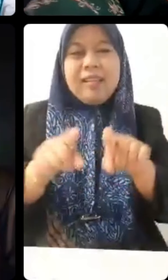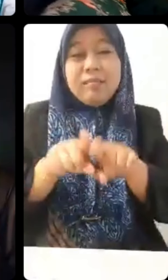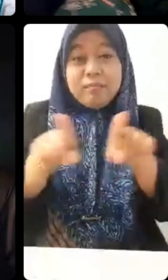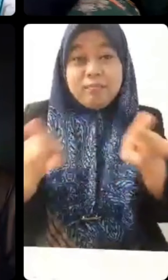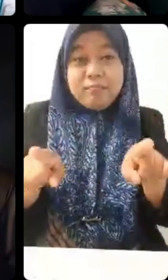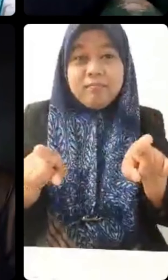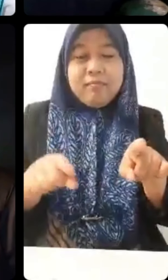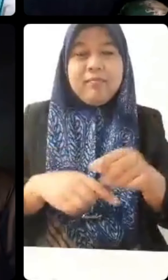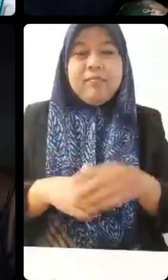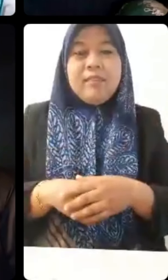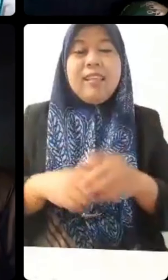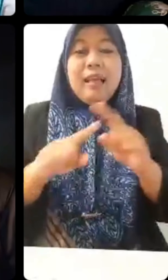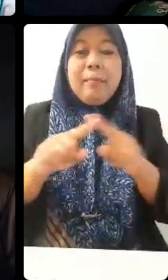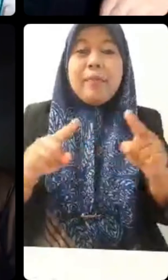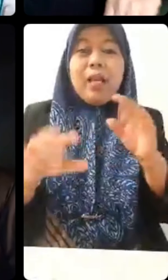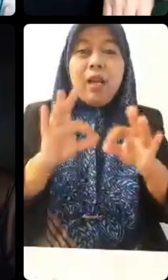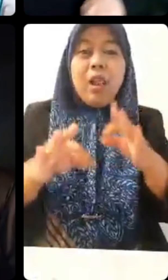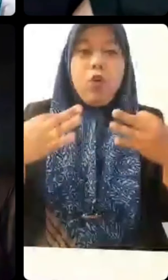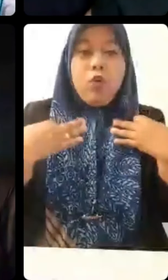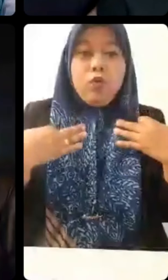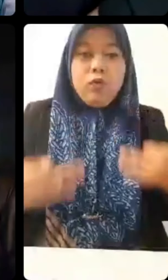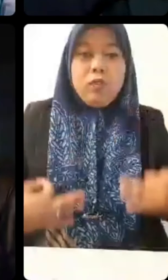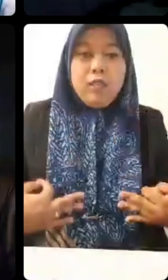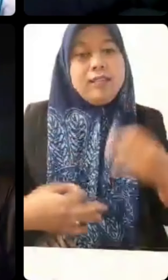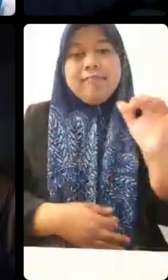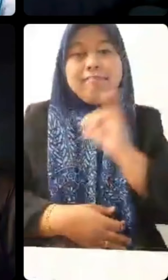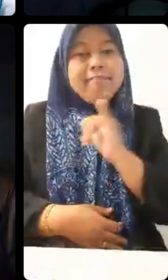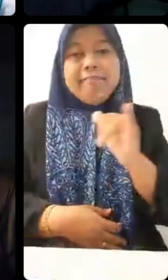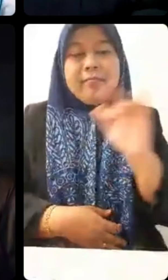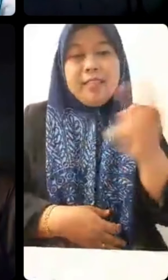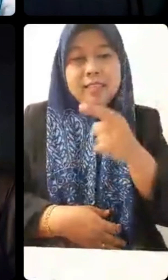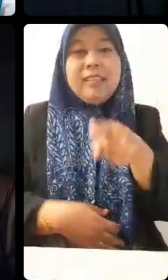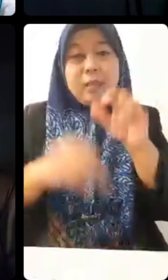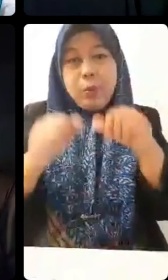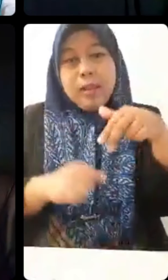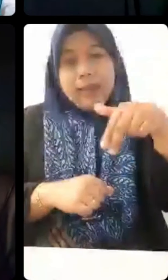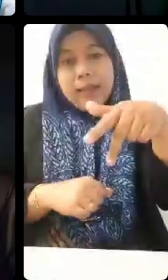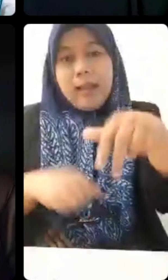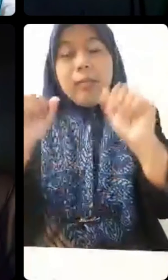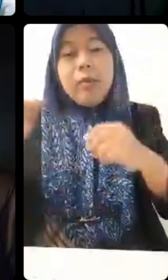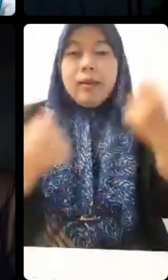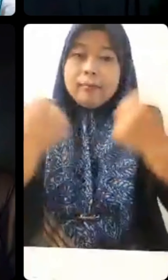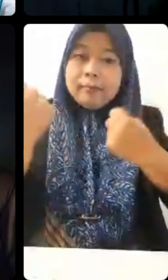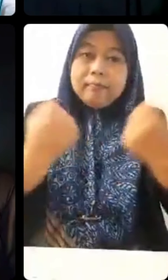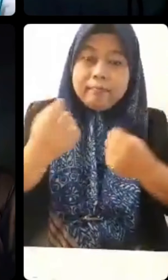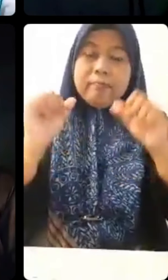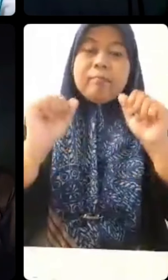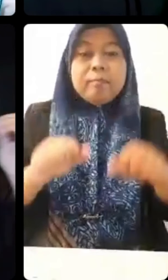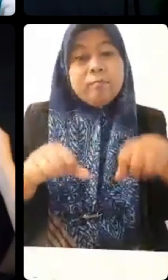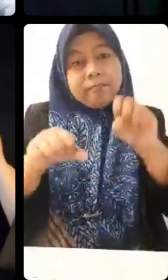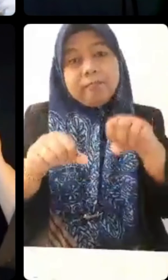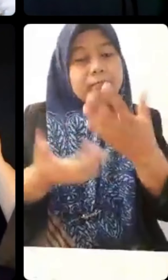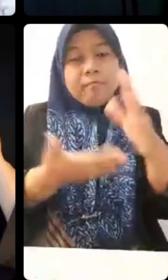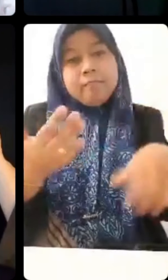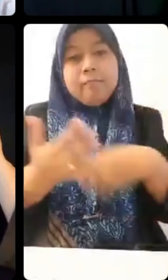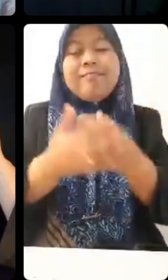fizikal dia boleh jalan, dia boleh bawa kereta, dia boleh buat apa-apa saja. Sama macam orang normal yang lain. Sama aja. Mereka ada daya,